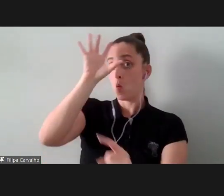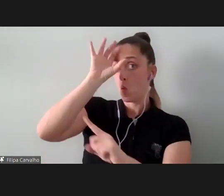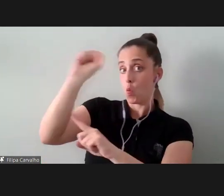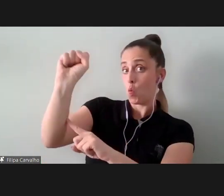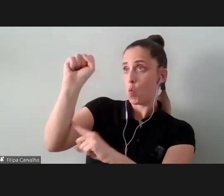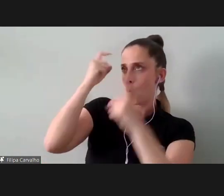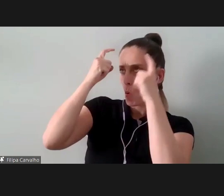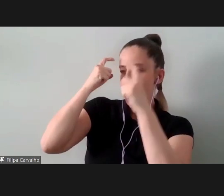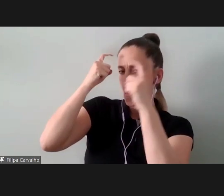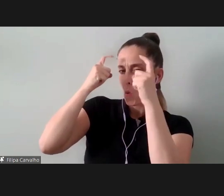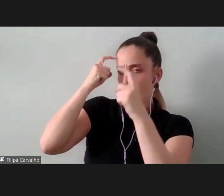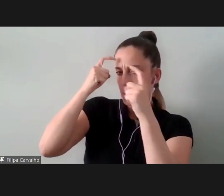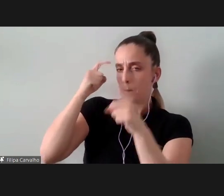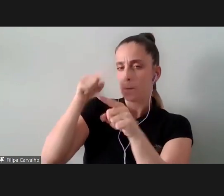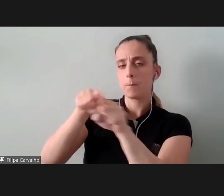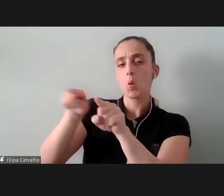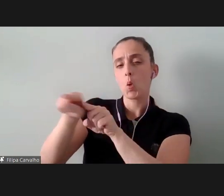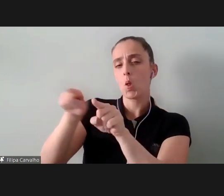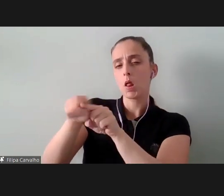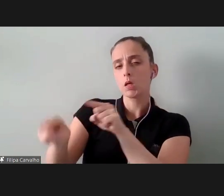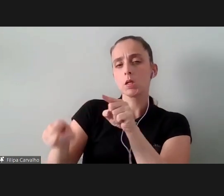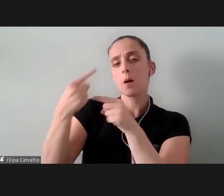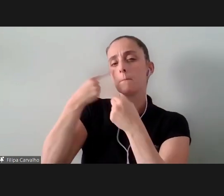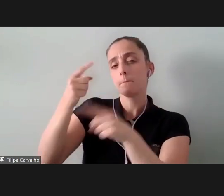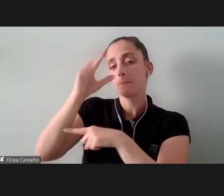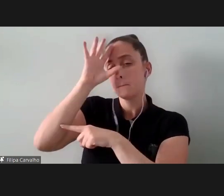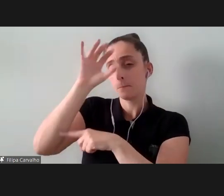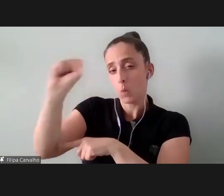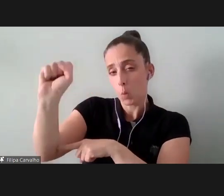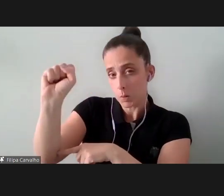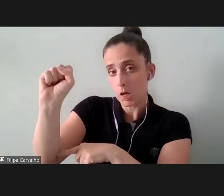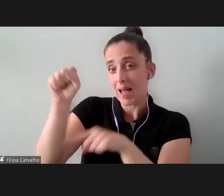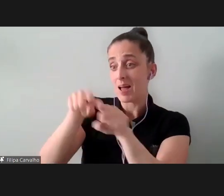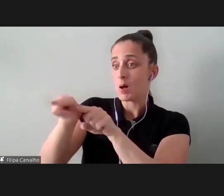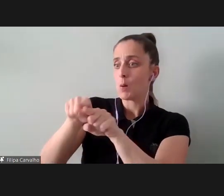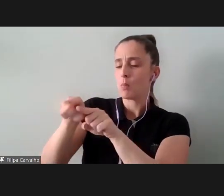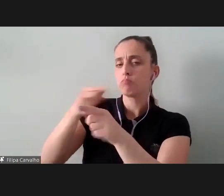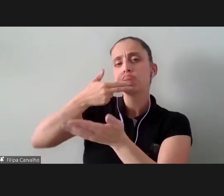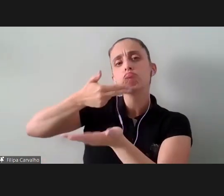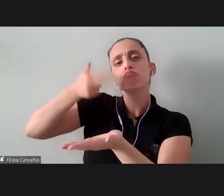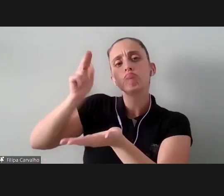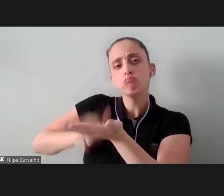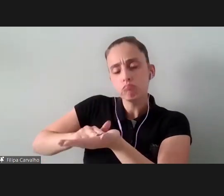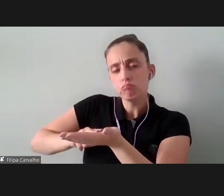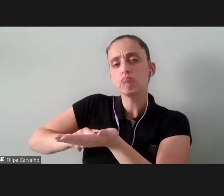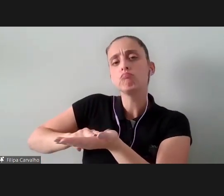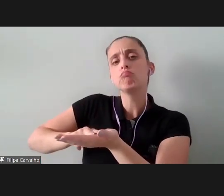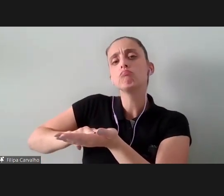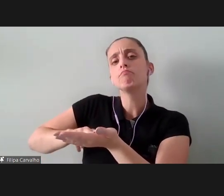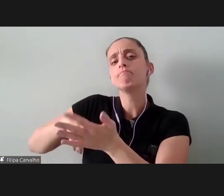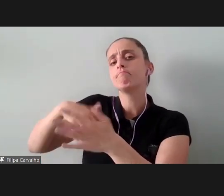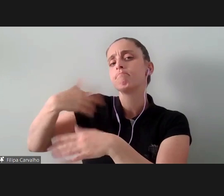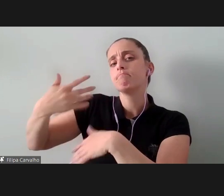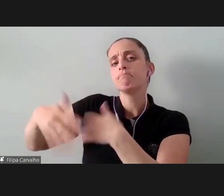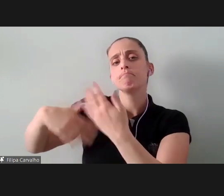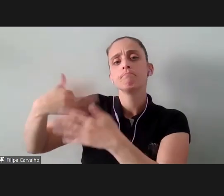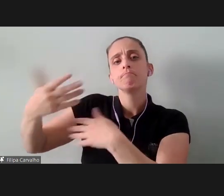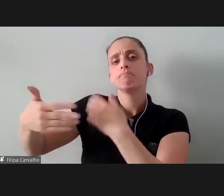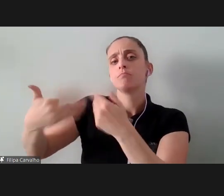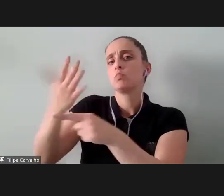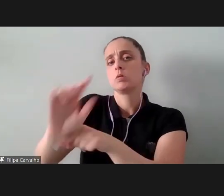uma política pública e essa política pública se materializa via, vamos lá, um